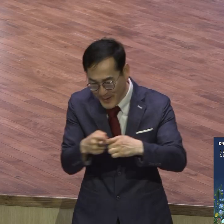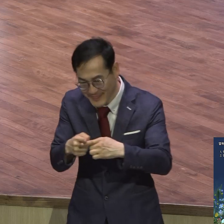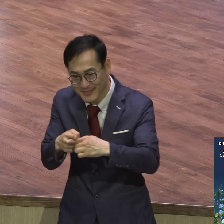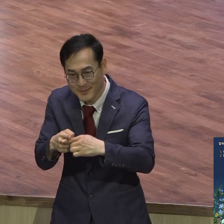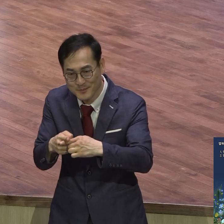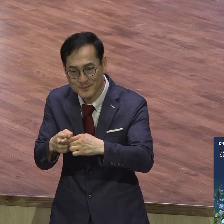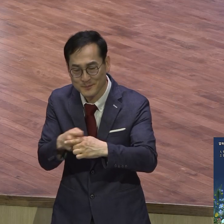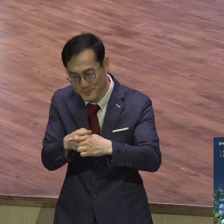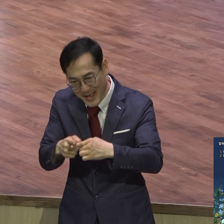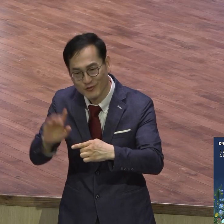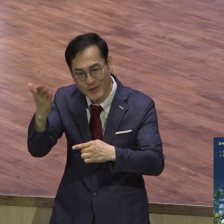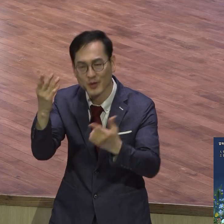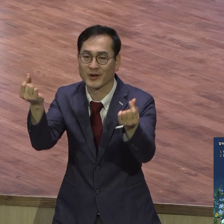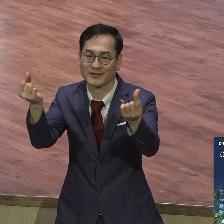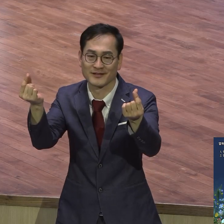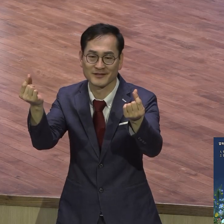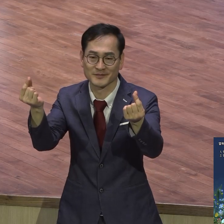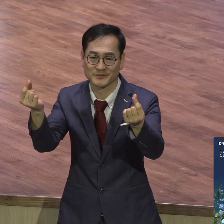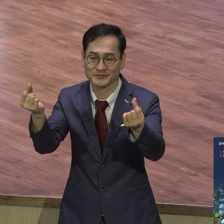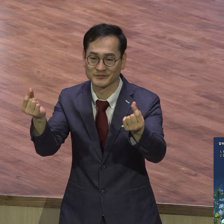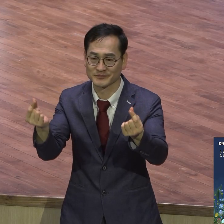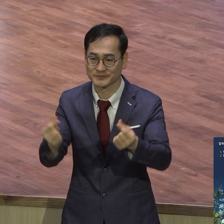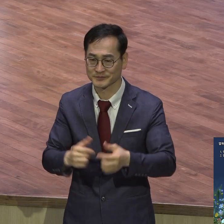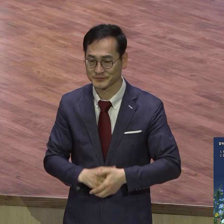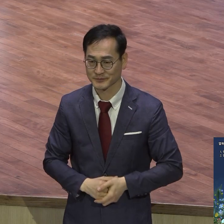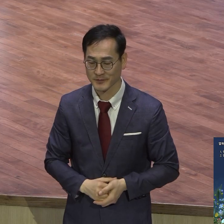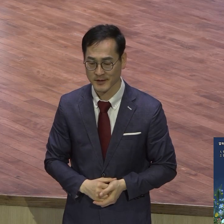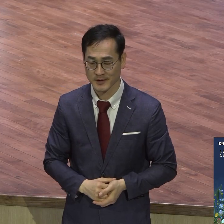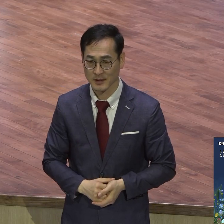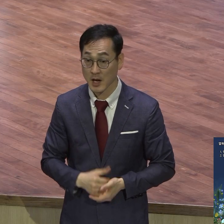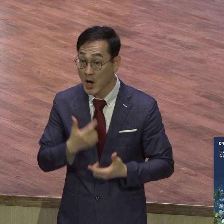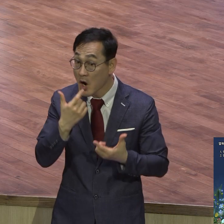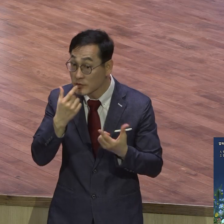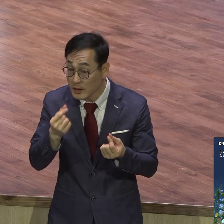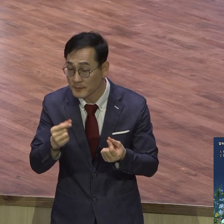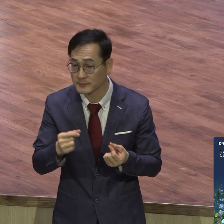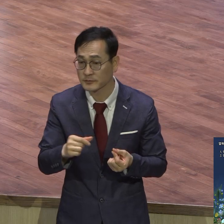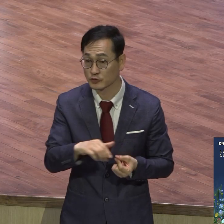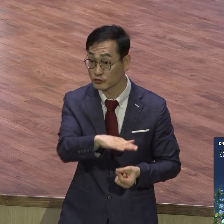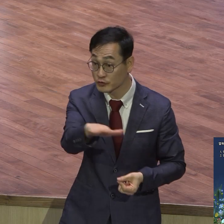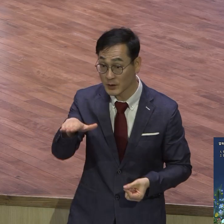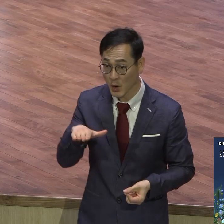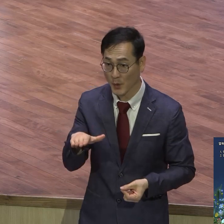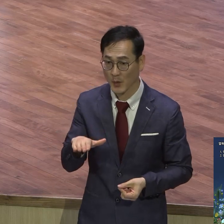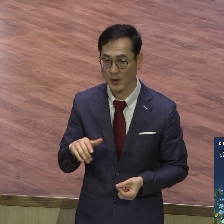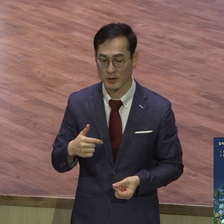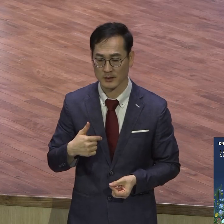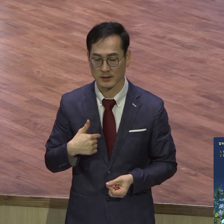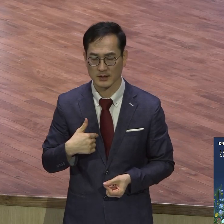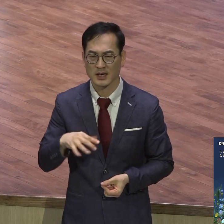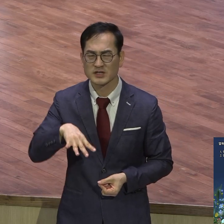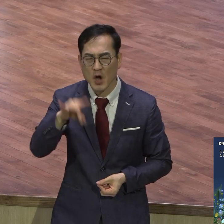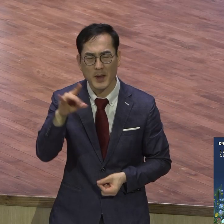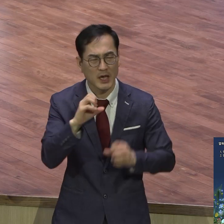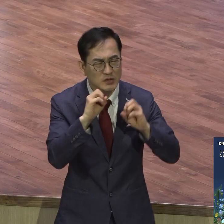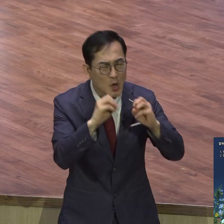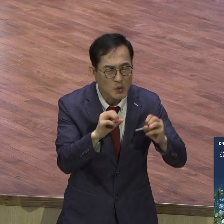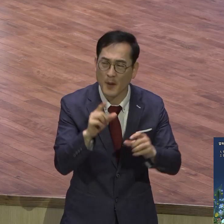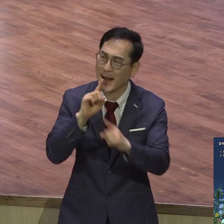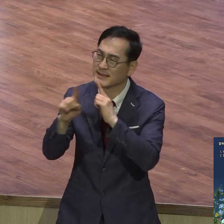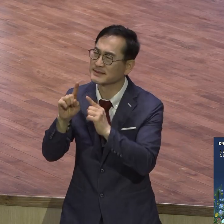우리 영적인 사람도 마찬가지입니다. 내 삶속에 적용 하려고 하면 처음에는 어려워요.